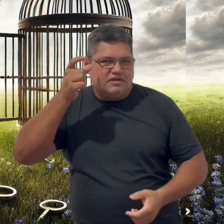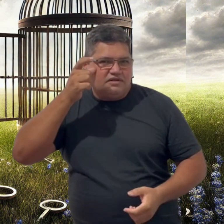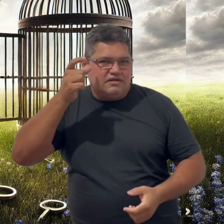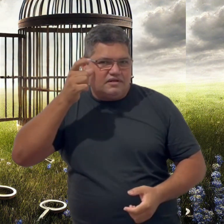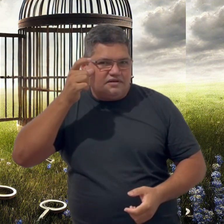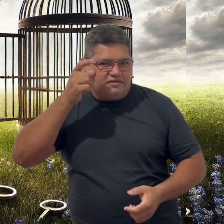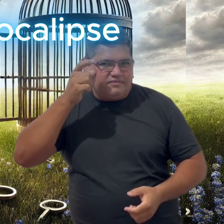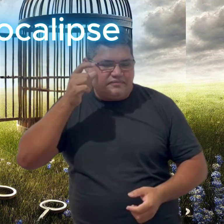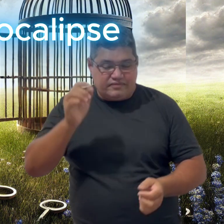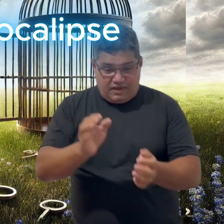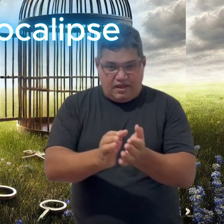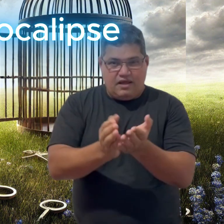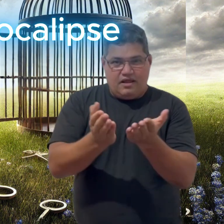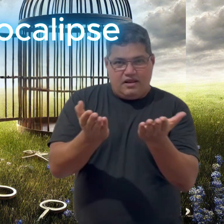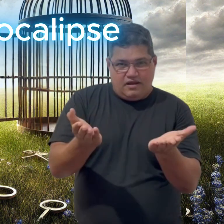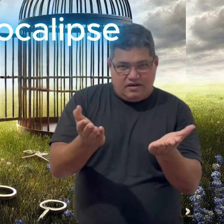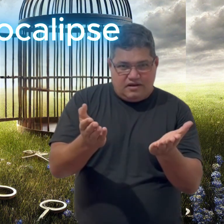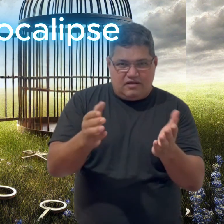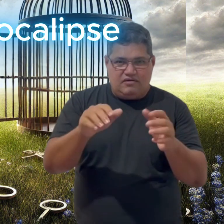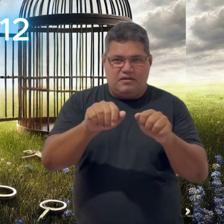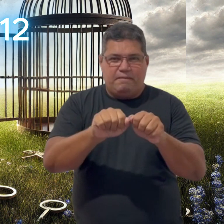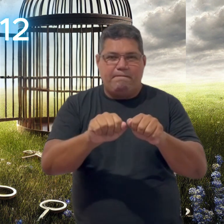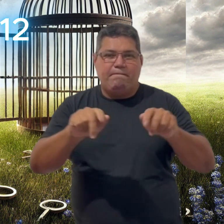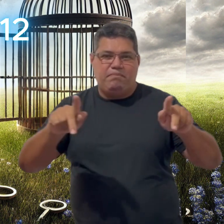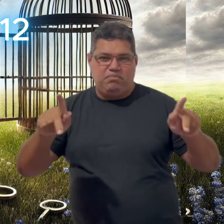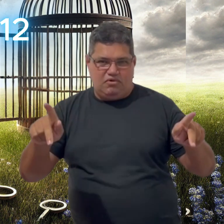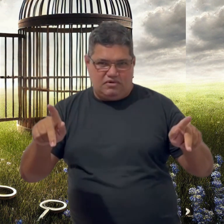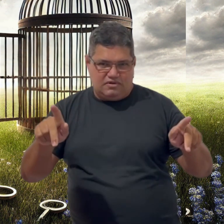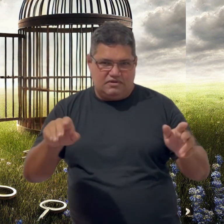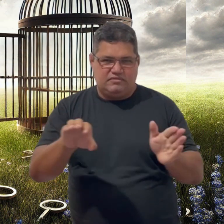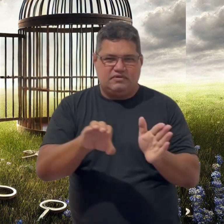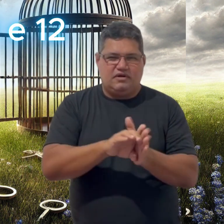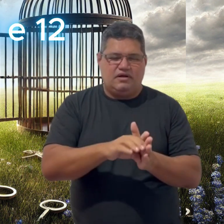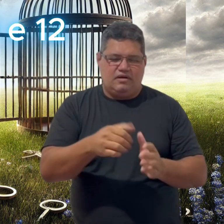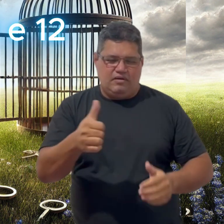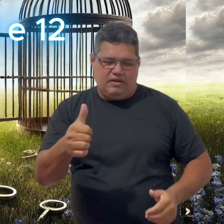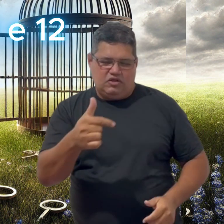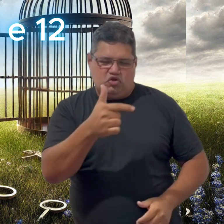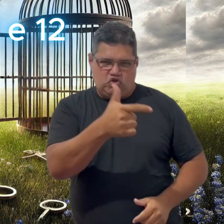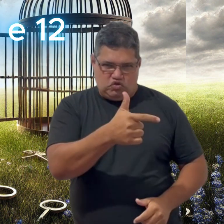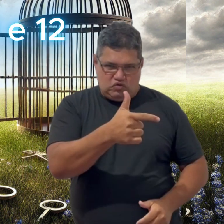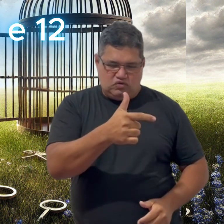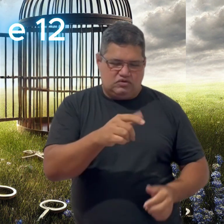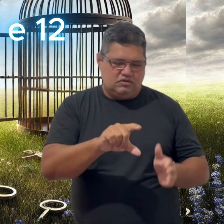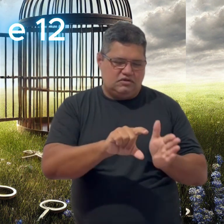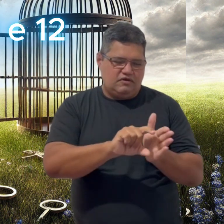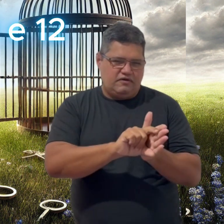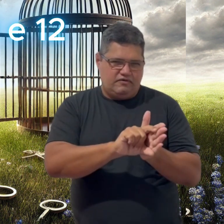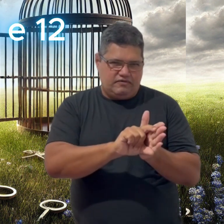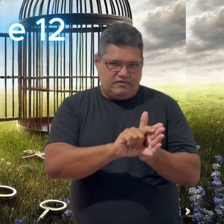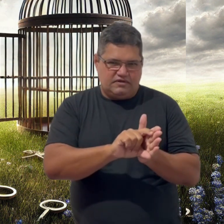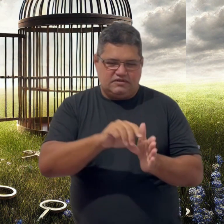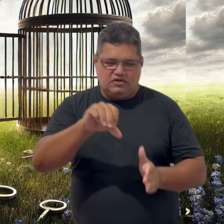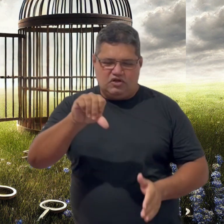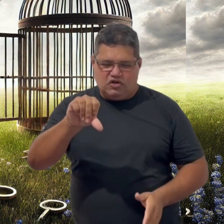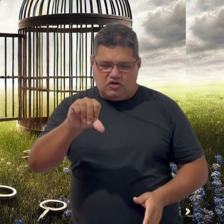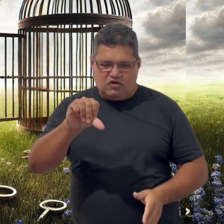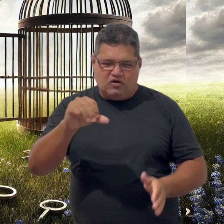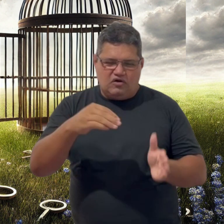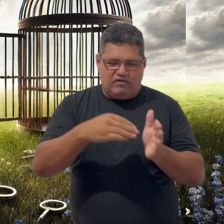Em Apocalipse, no livro de Apocalipse, capítulo 12, versículo 9 e